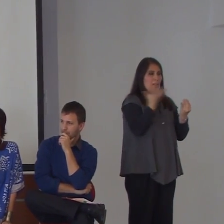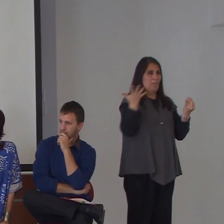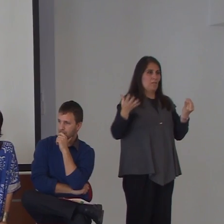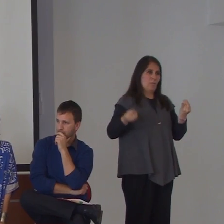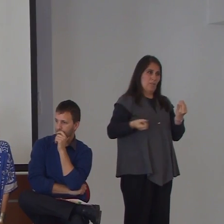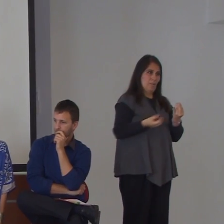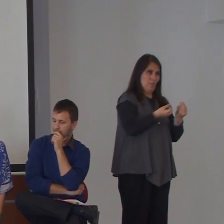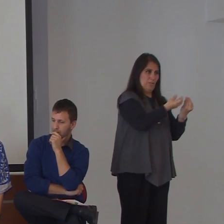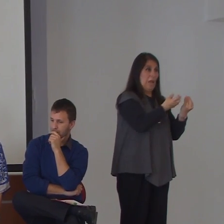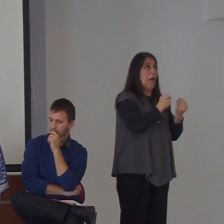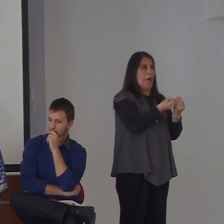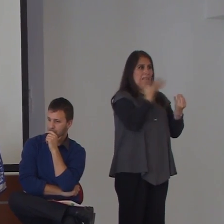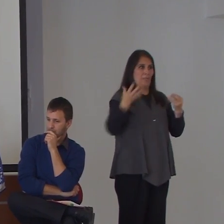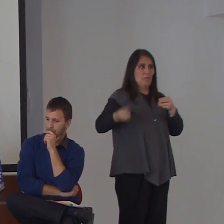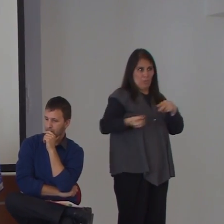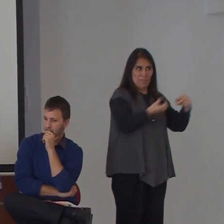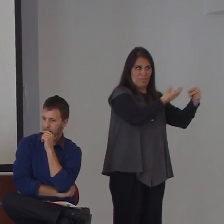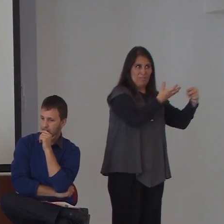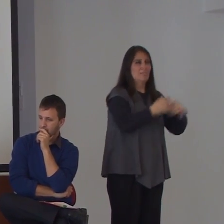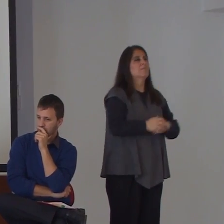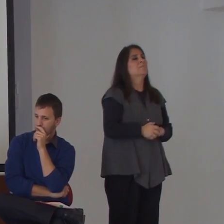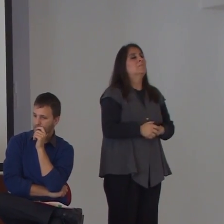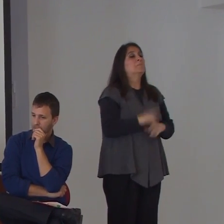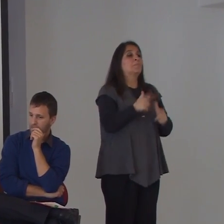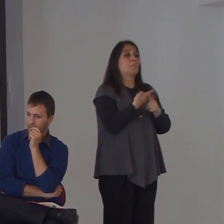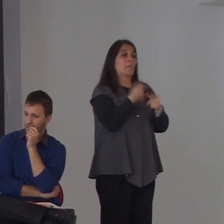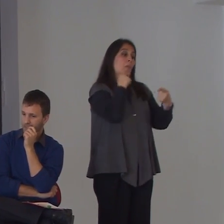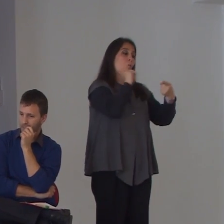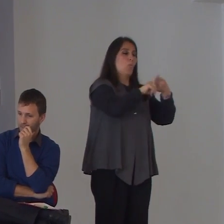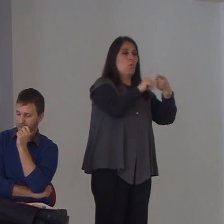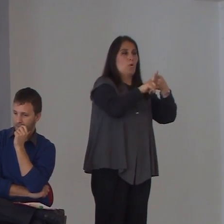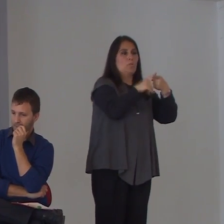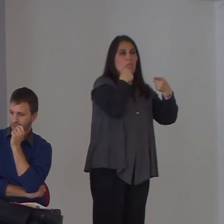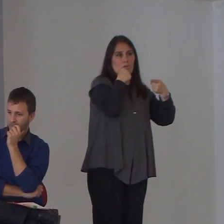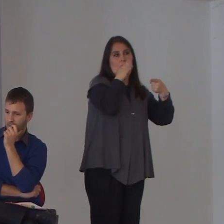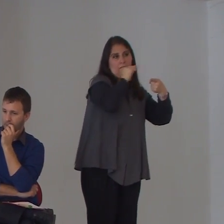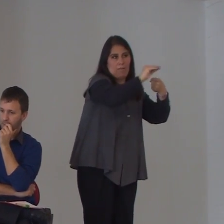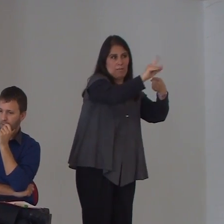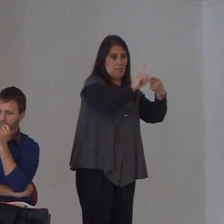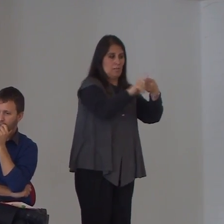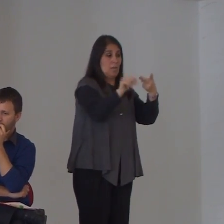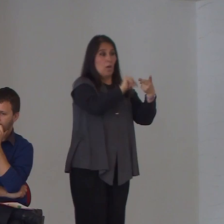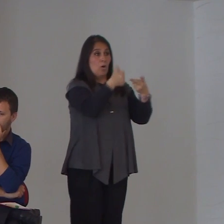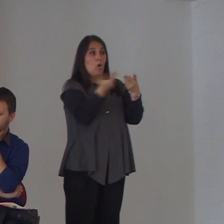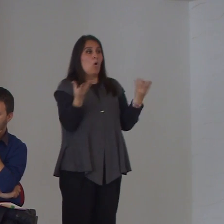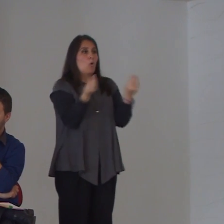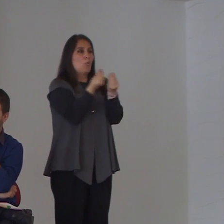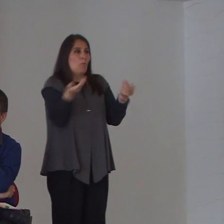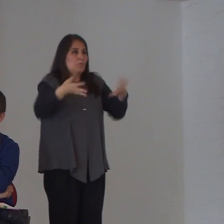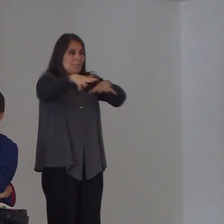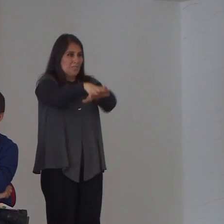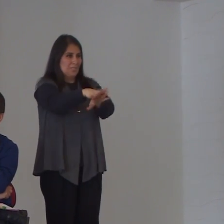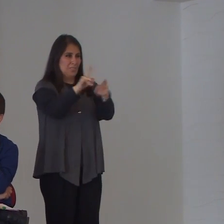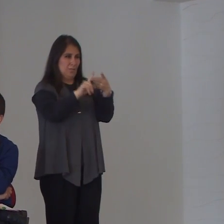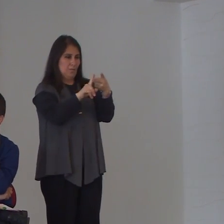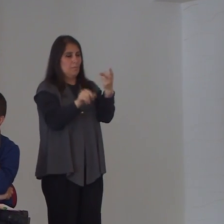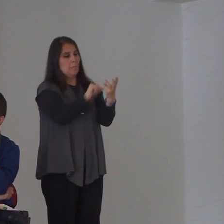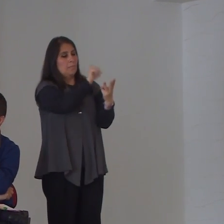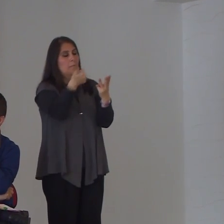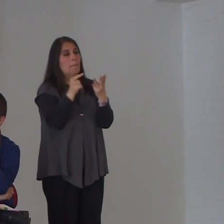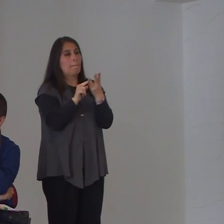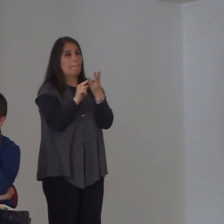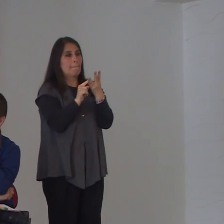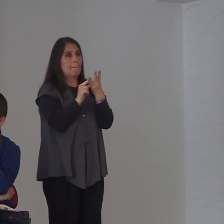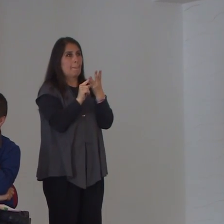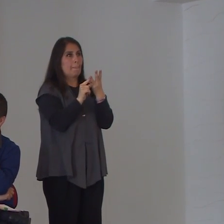hay castellanohablantes. La tercera parte son población mestiza. Y la tercera parte, en el caso